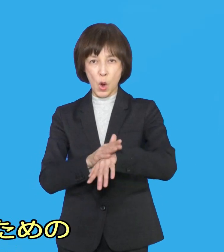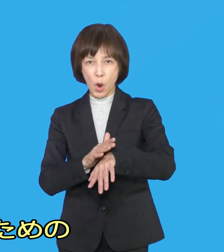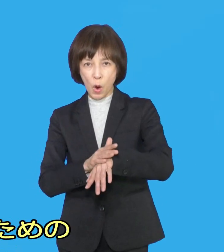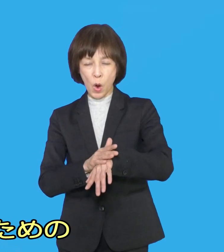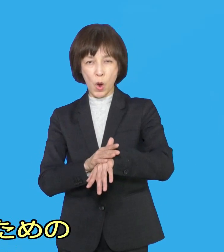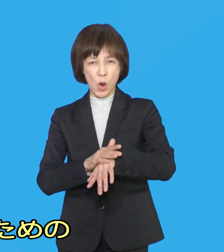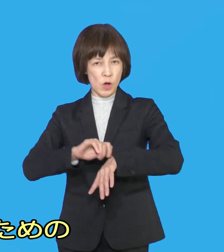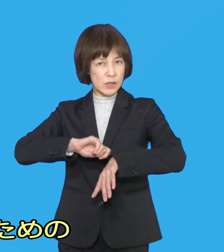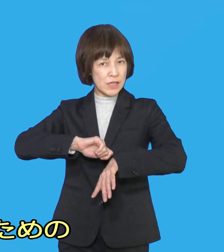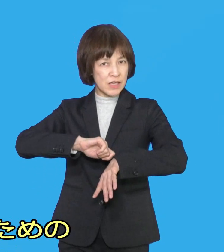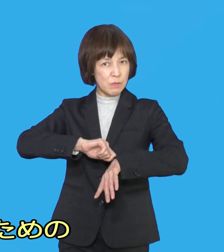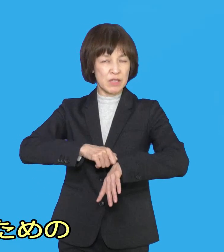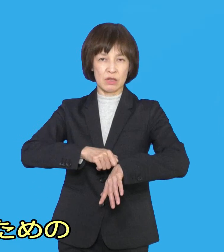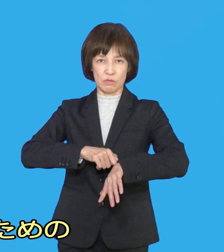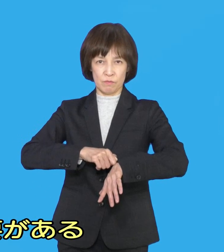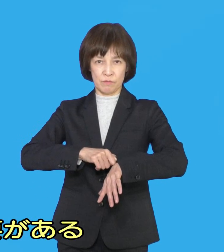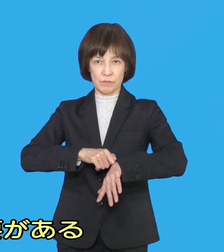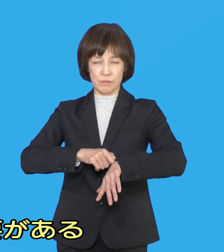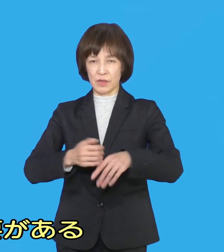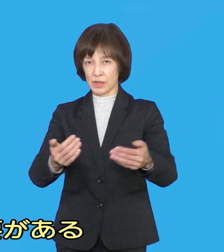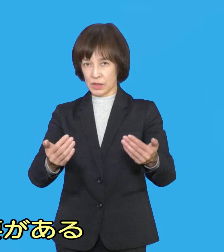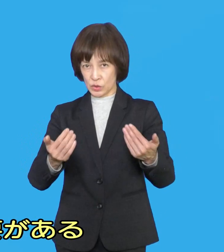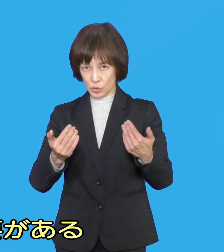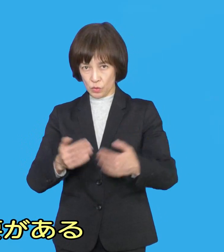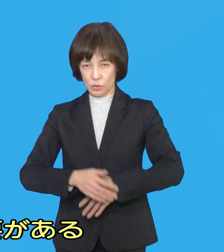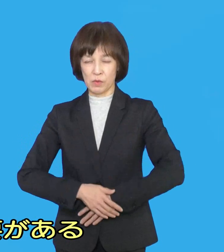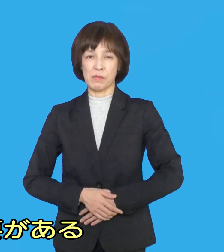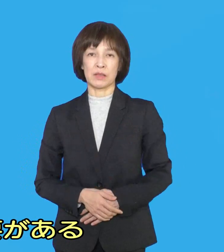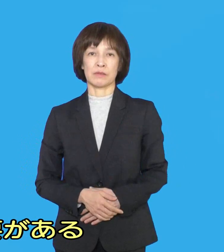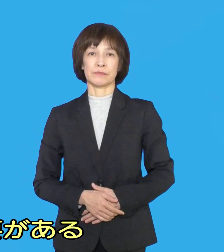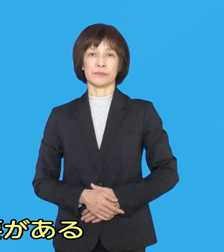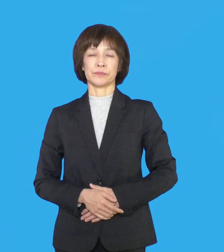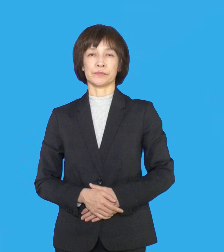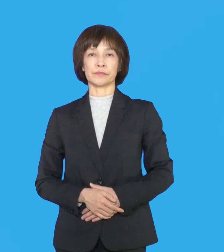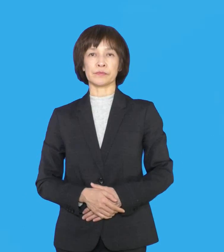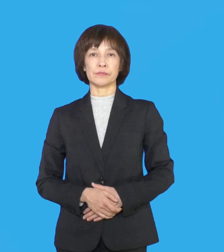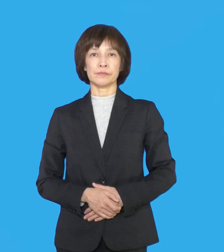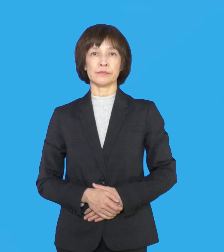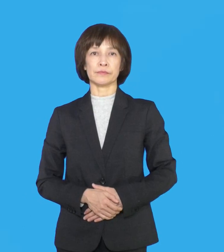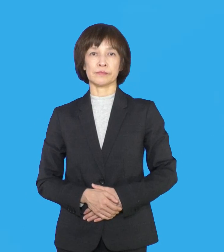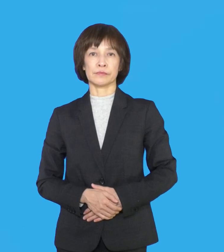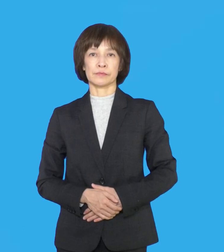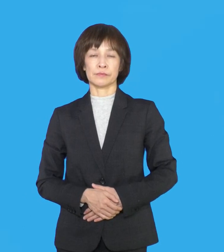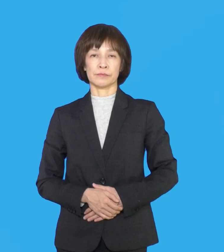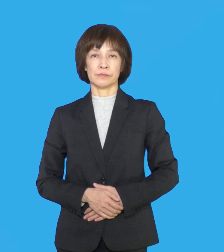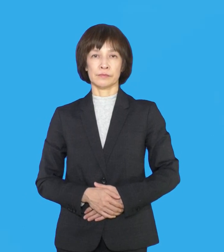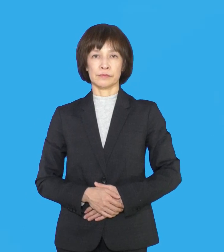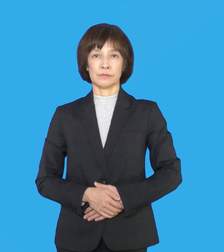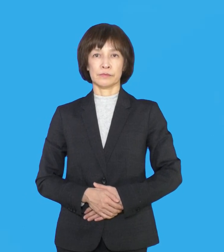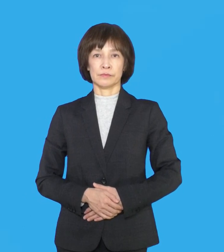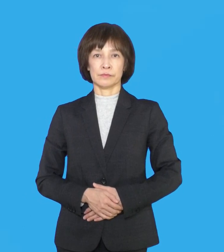染拡大を防ぐための施策というのを強化していく必要があると考えています。